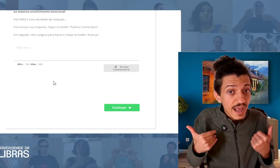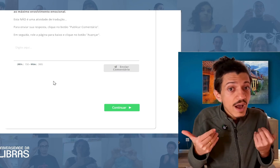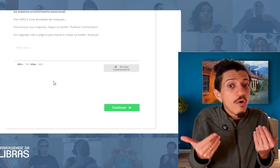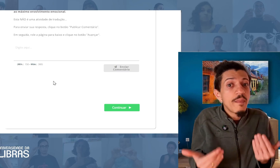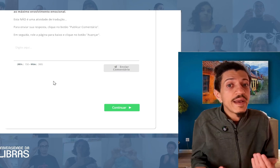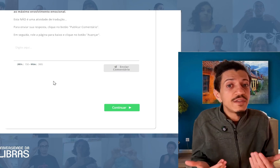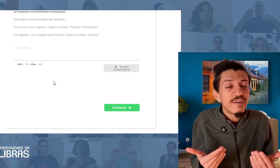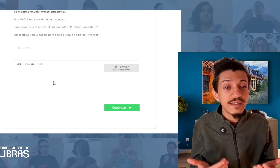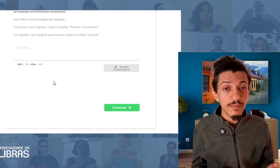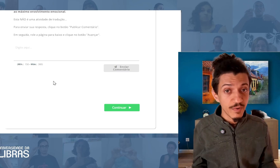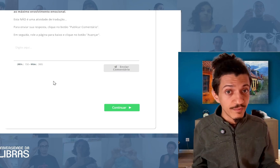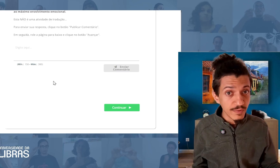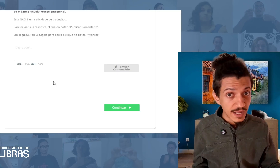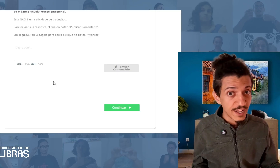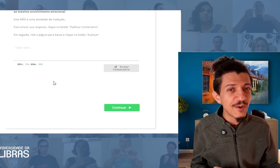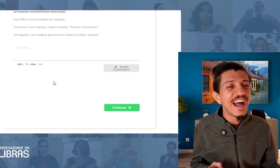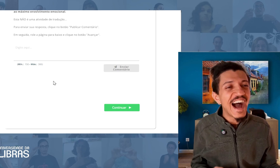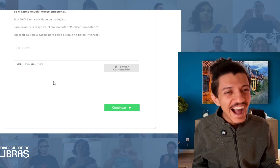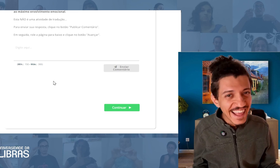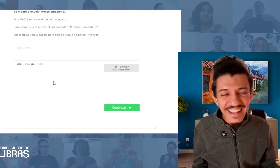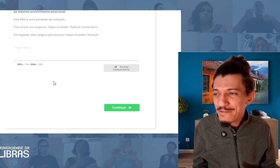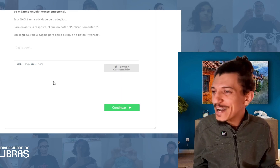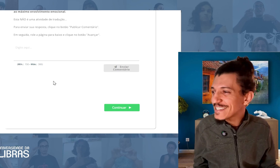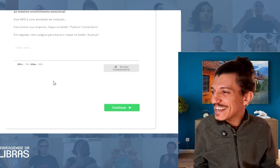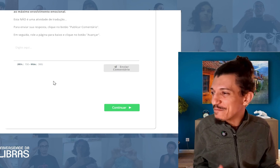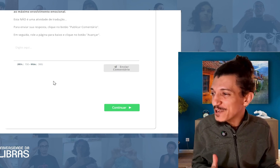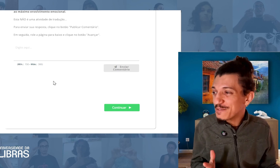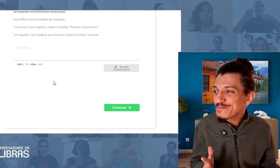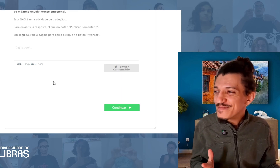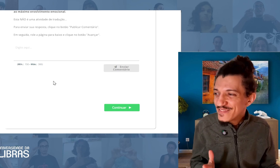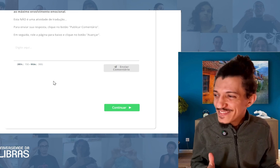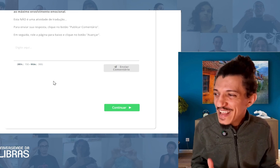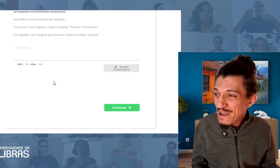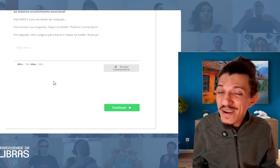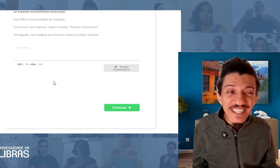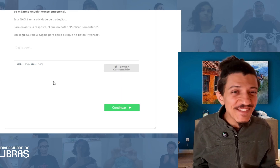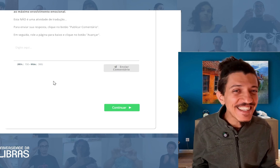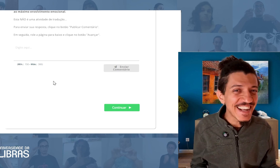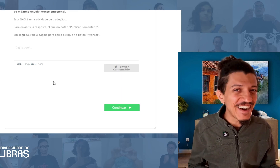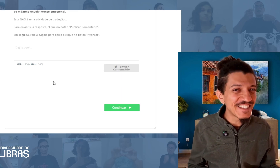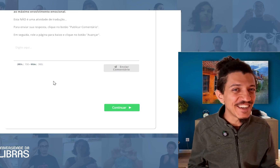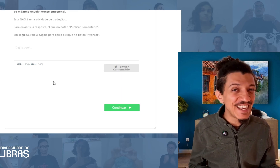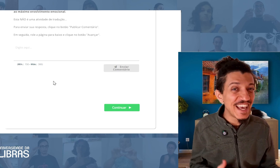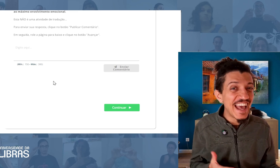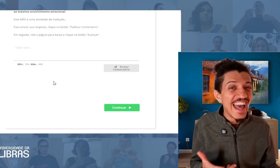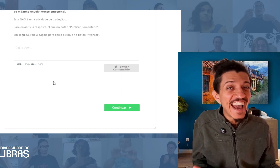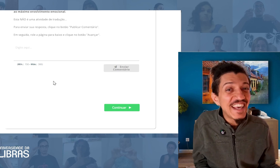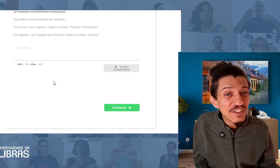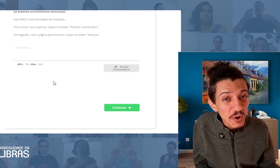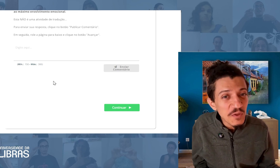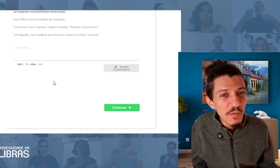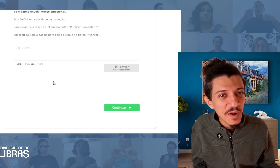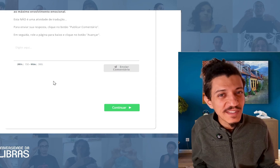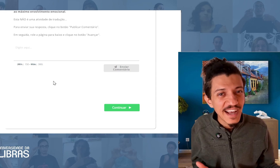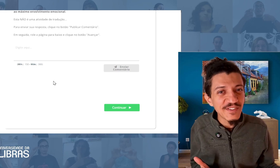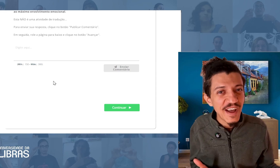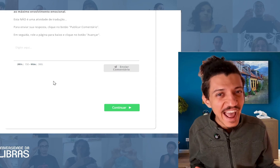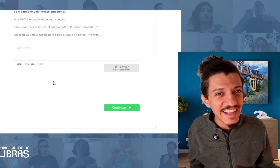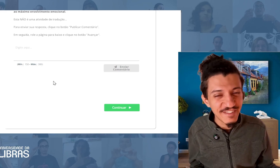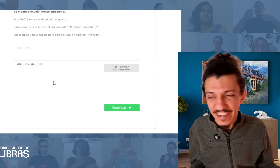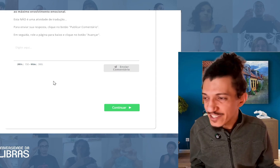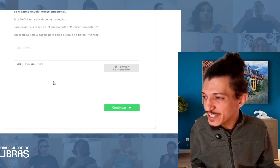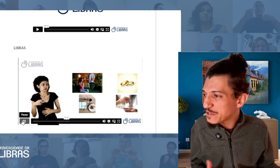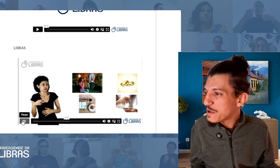você realmente vá se aprofundando ainda mais na Libras. Ó, a parte mais legal disso aqui é que todo o processo